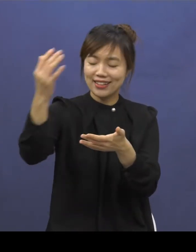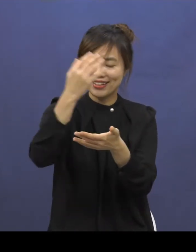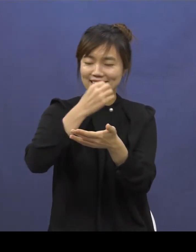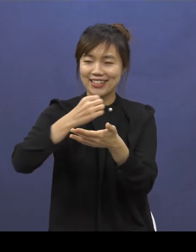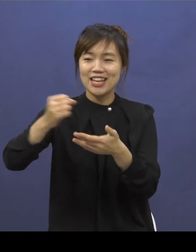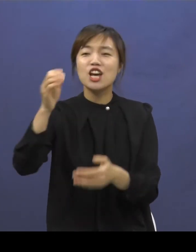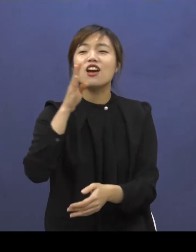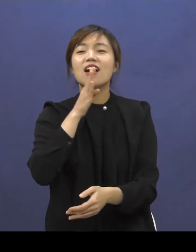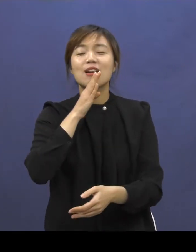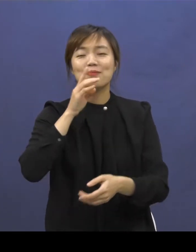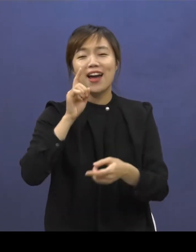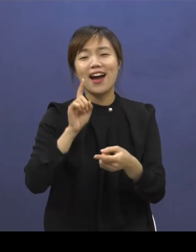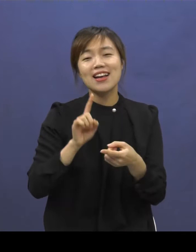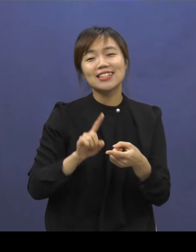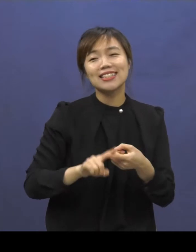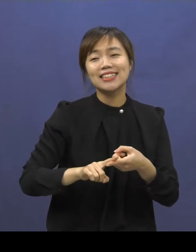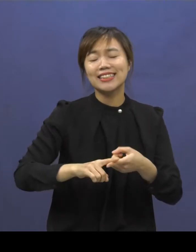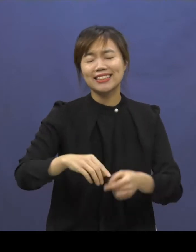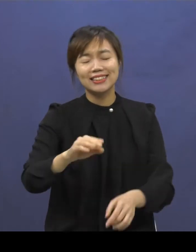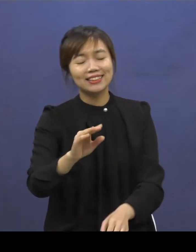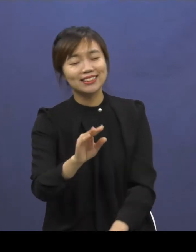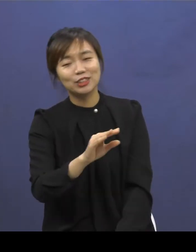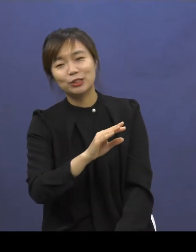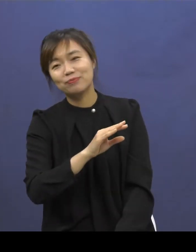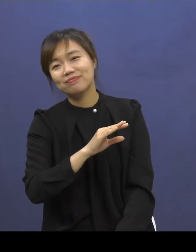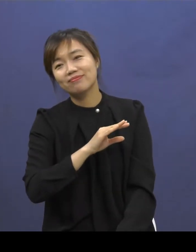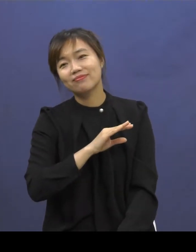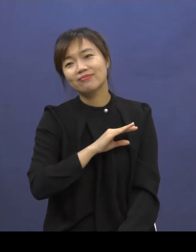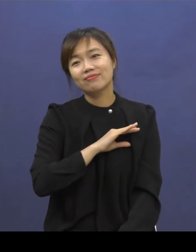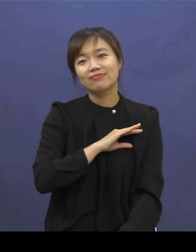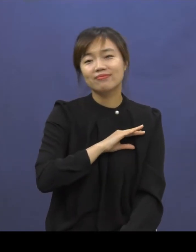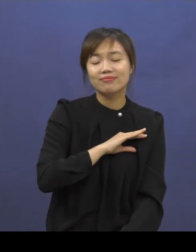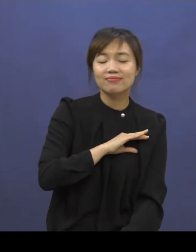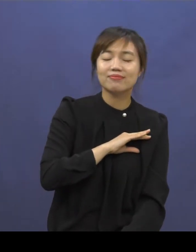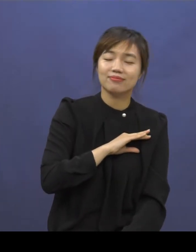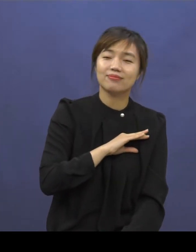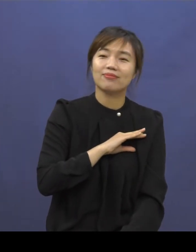찬양받기 합당하신 이름